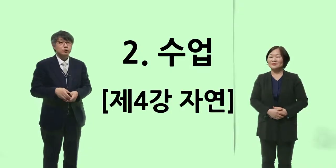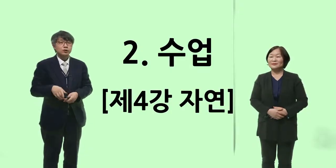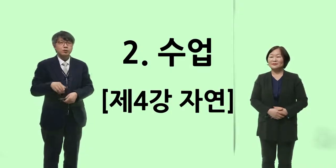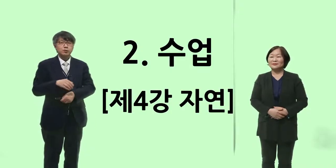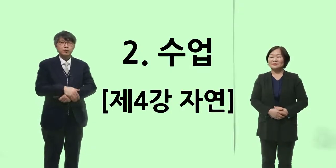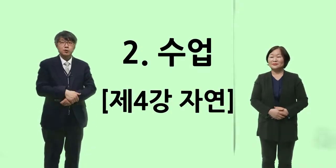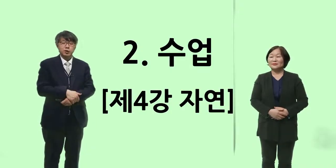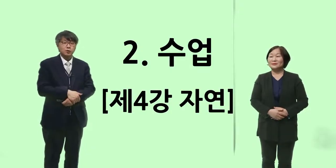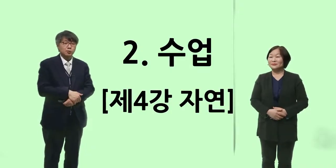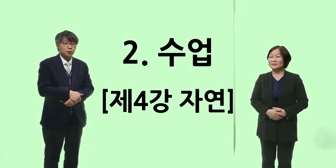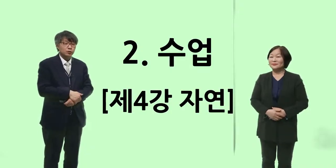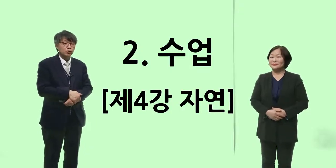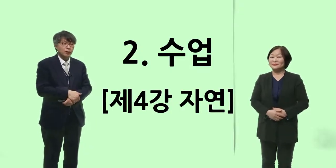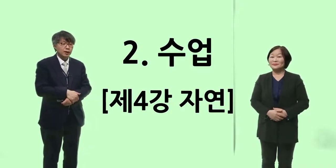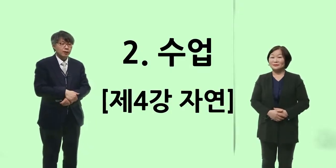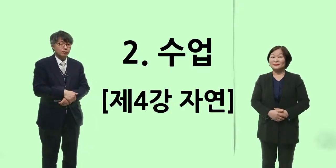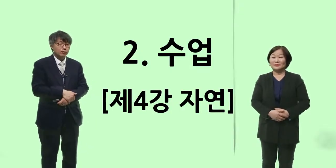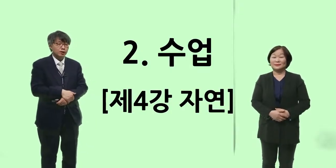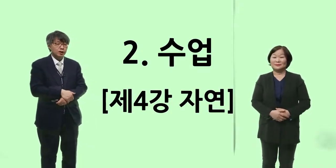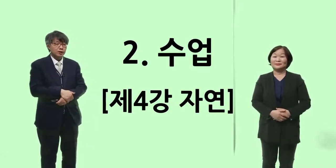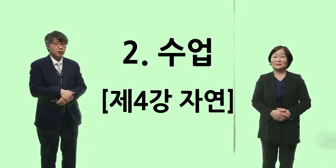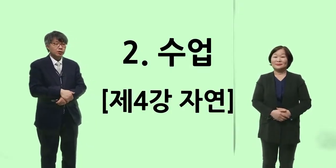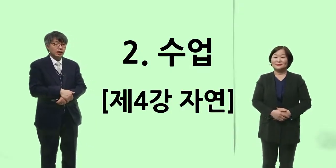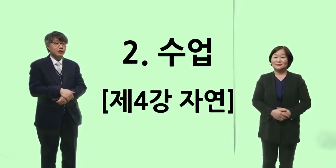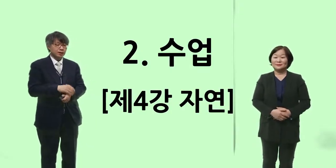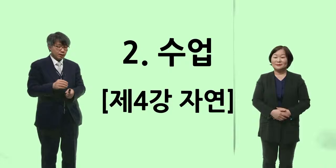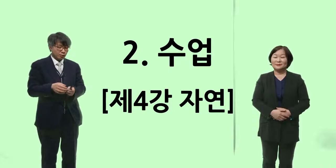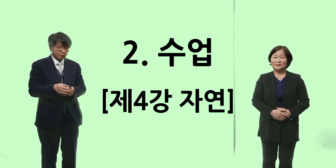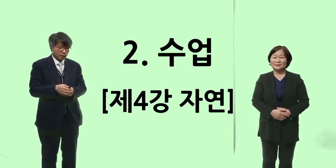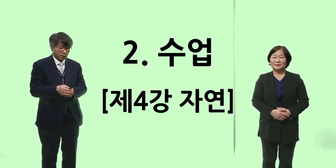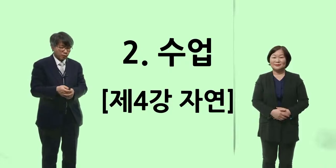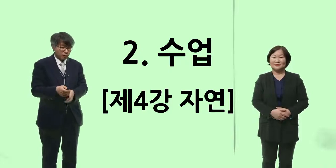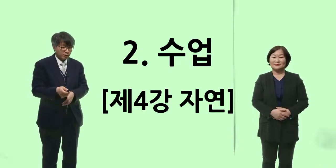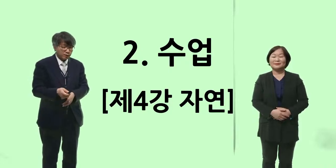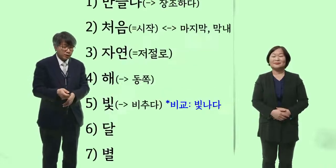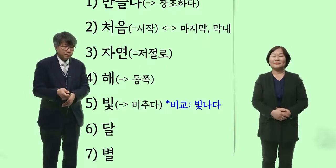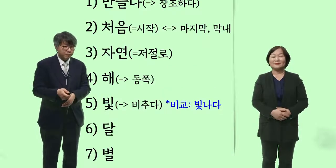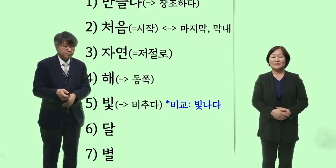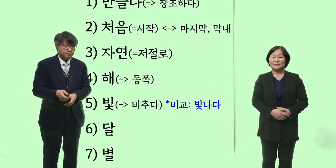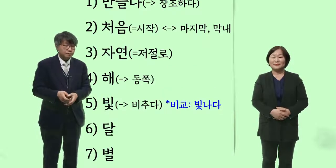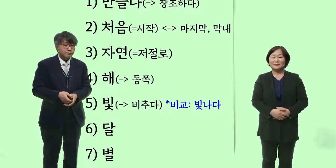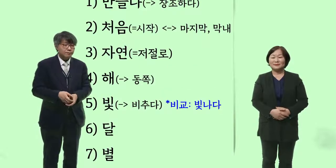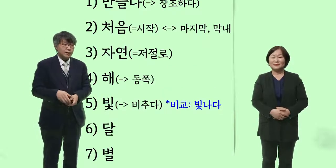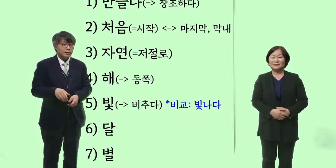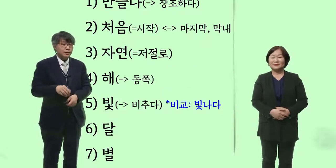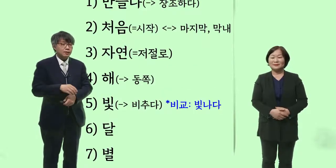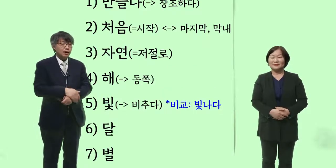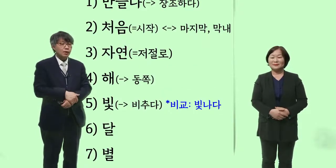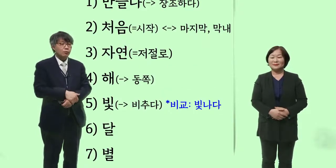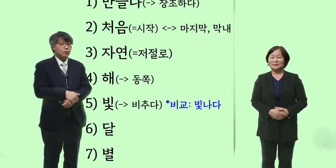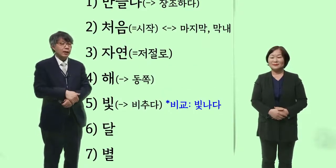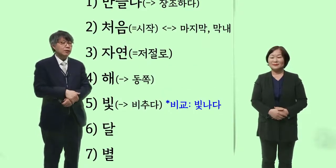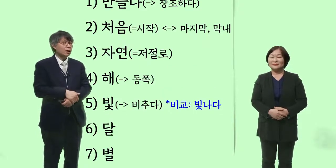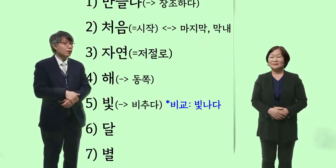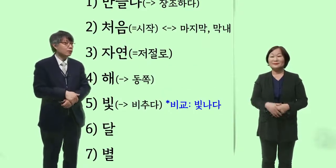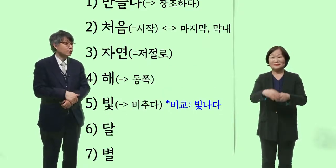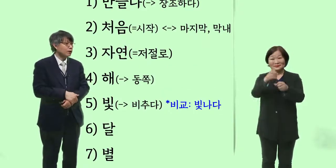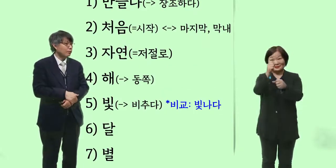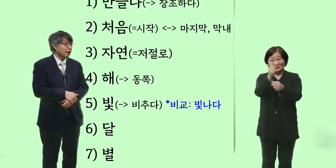이제 제대로 배울 수업에 대한 부분들 들어갈 텐데 자연에 대한 부분들 한번 보겠습니다. 자, 우리 만들다 배웠습니다. 그죠?